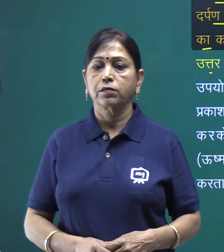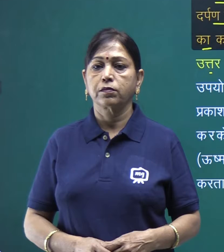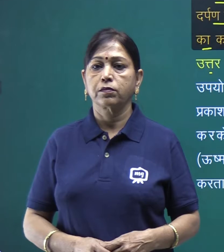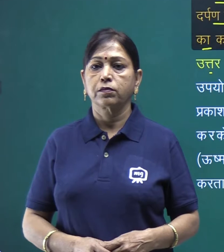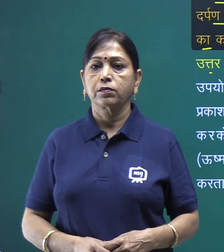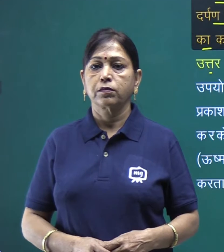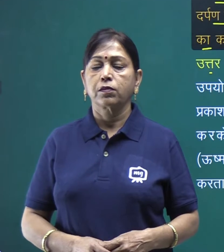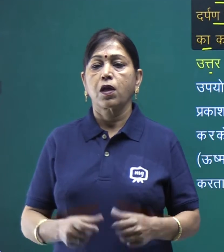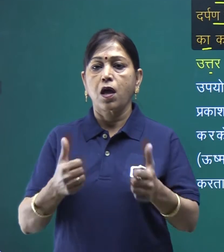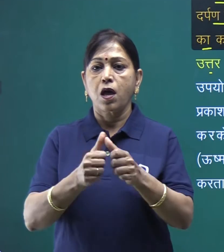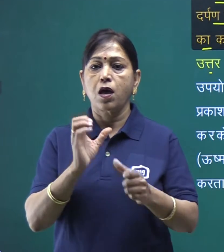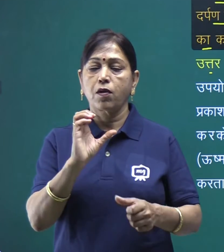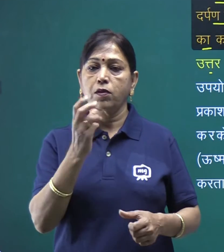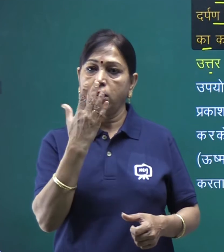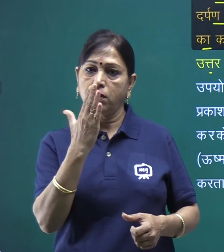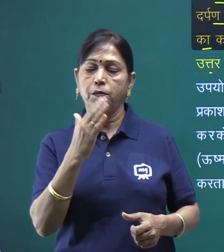अवतल दर्पणों का